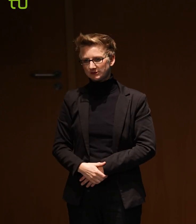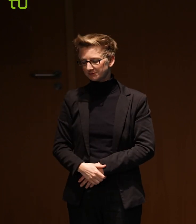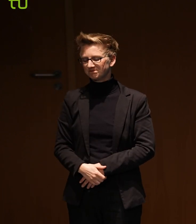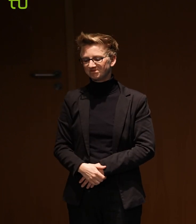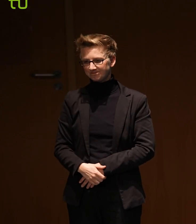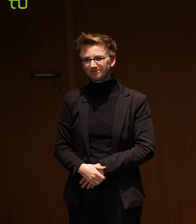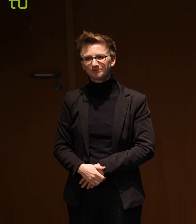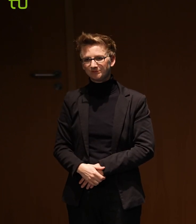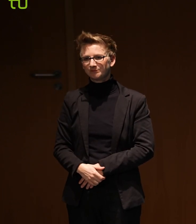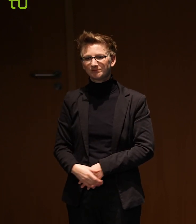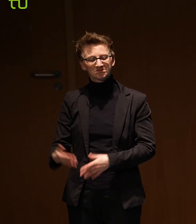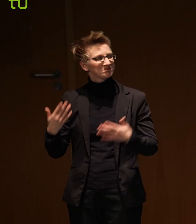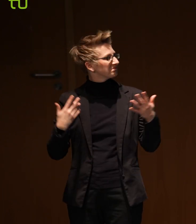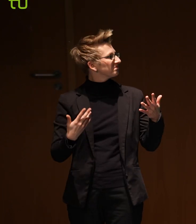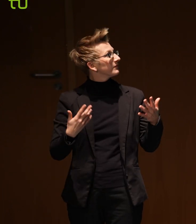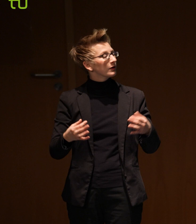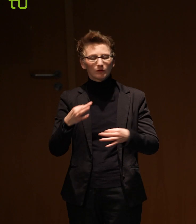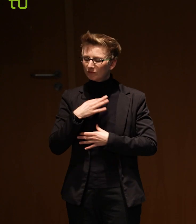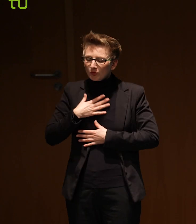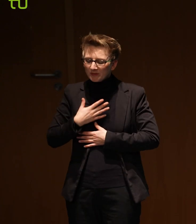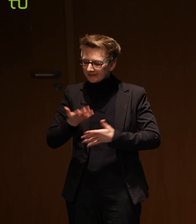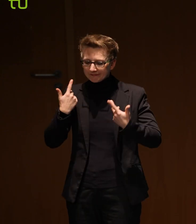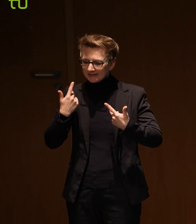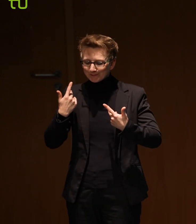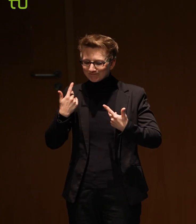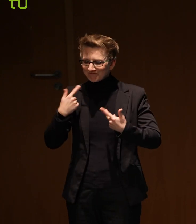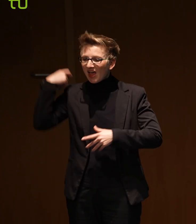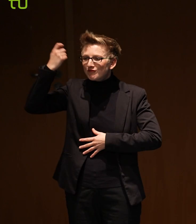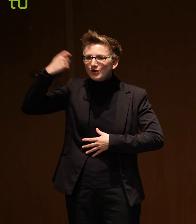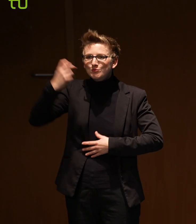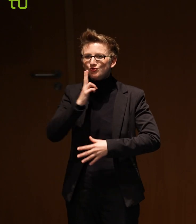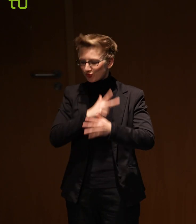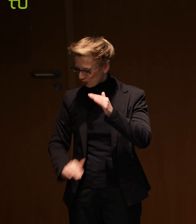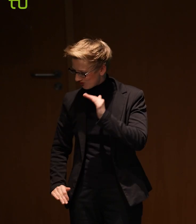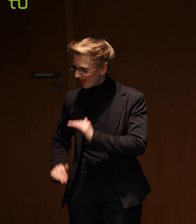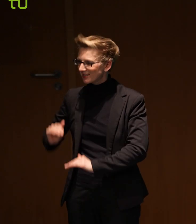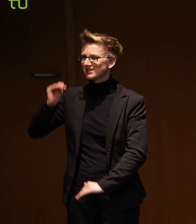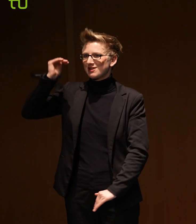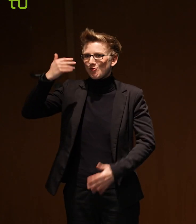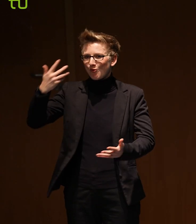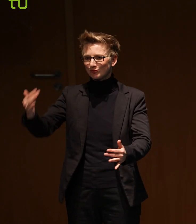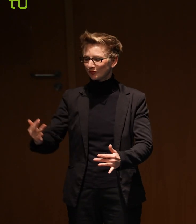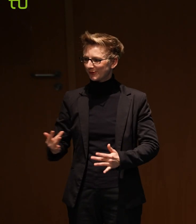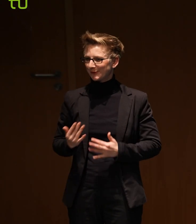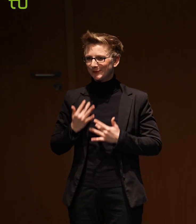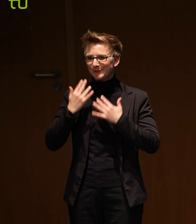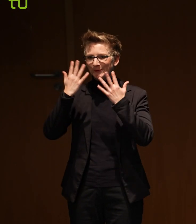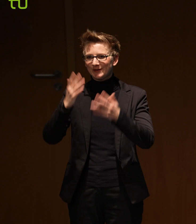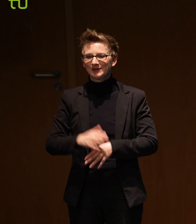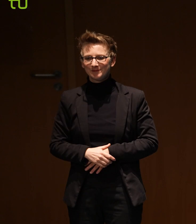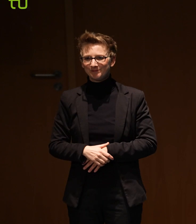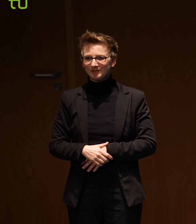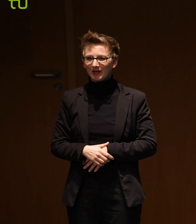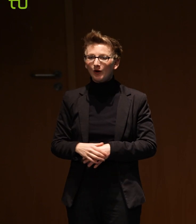anderer grundlegenden filmischen Sozialisierung. Dazu noch die beiden Filme basierend auf dem Roman seines Freundes Jurik